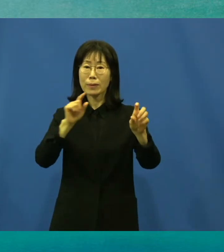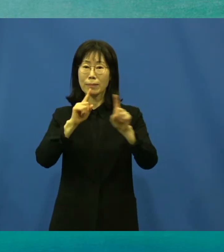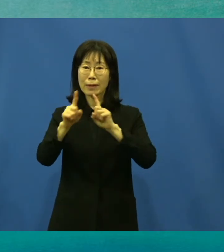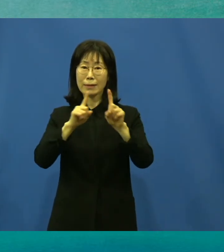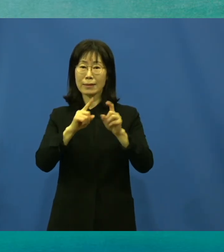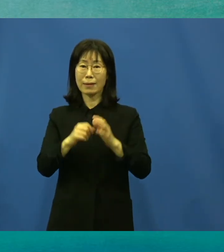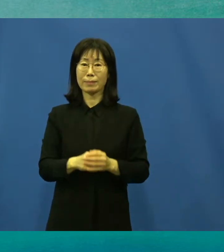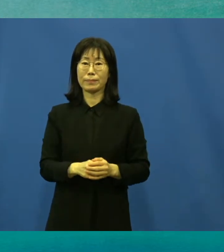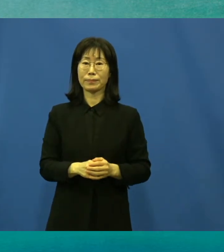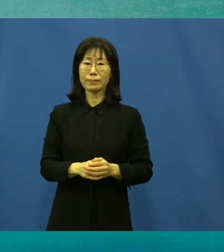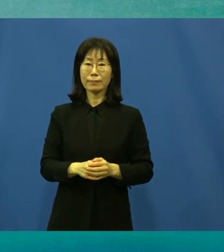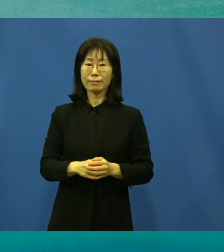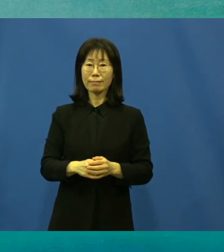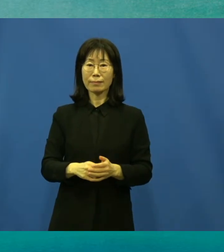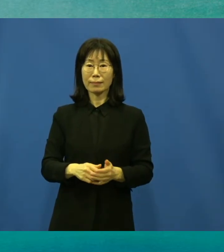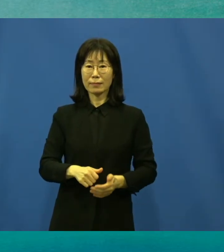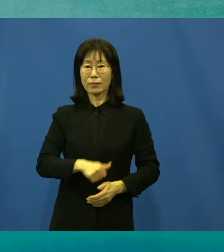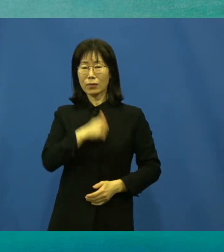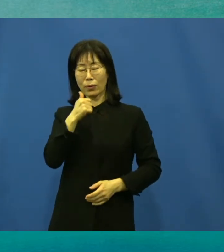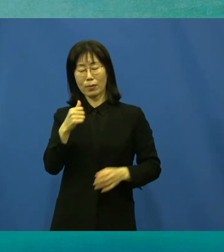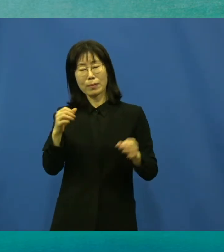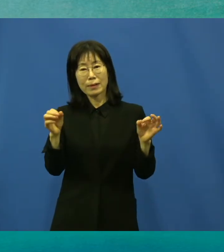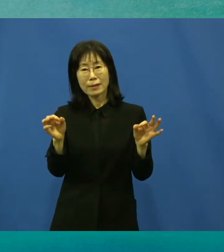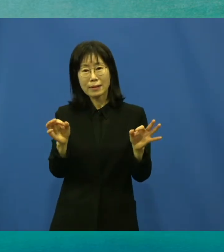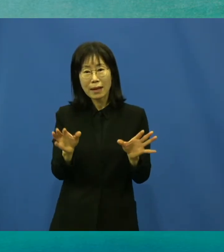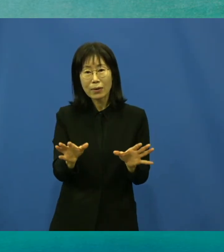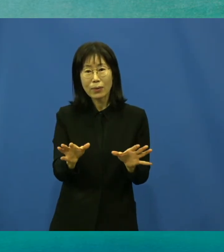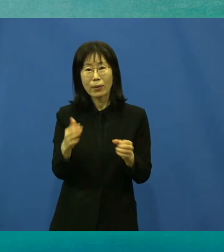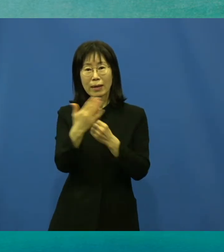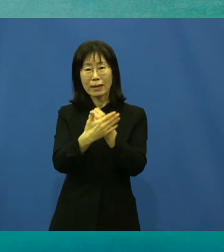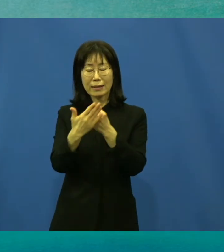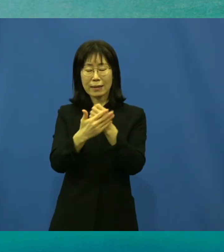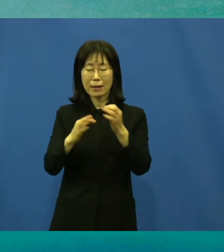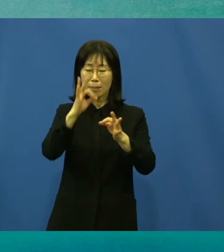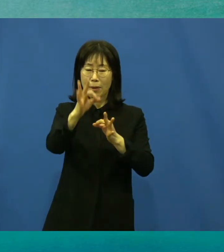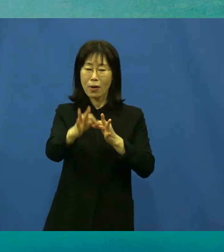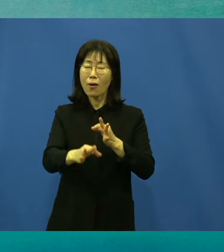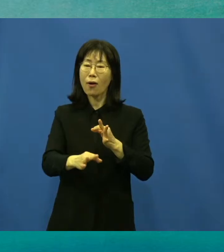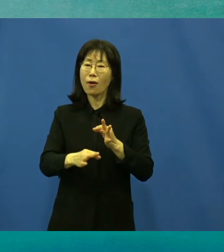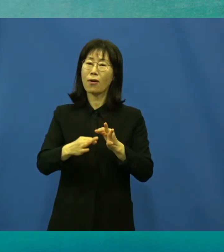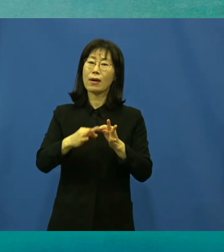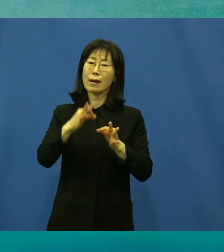노염은 잠깐이요 그의 은총은 평생이로다.